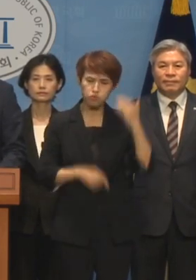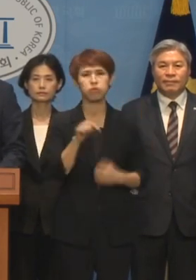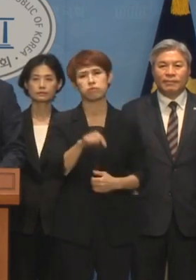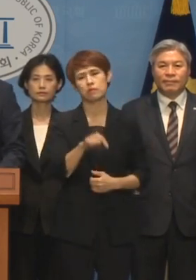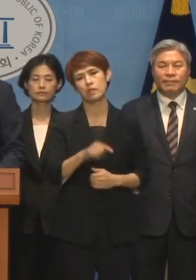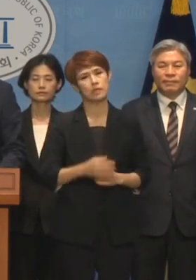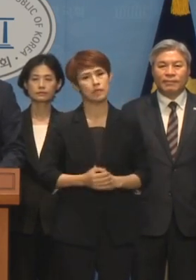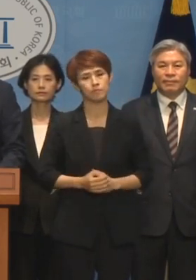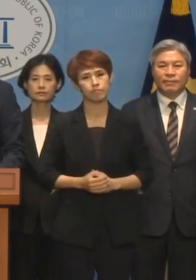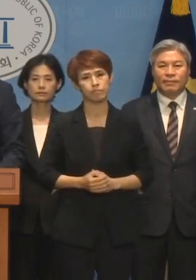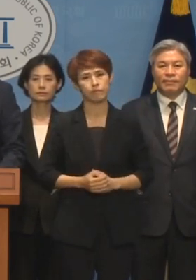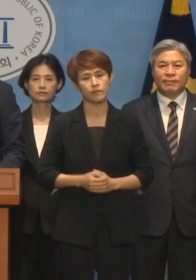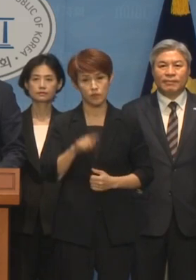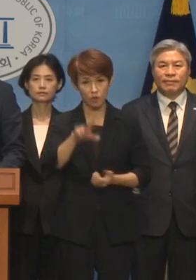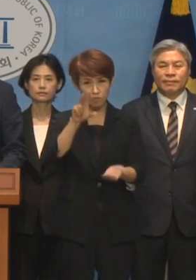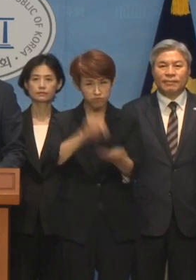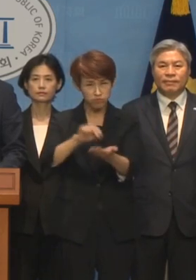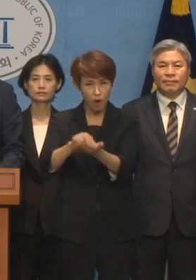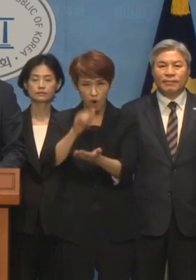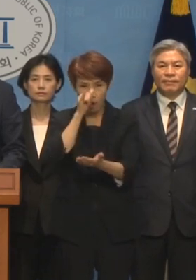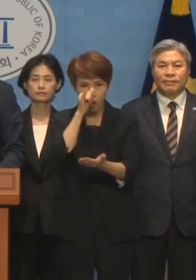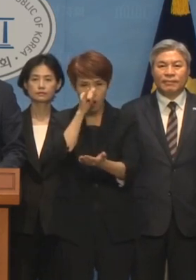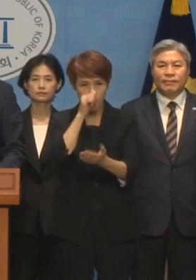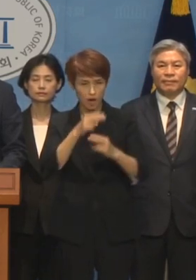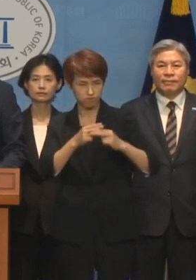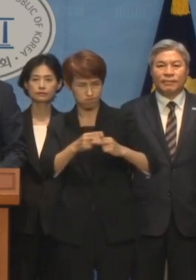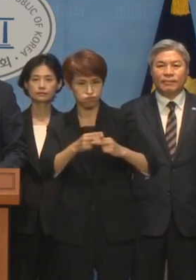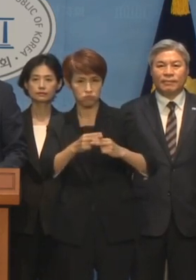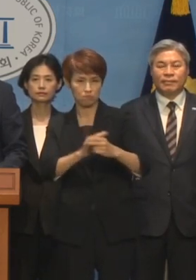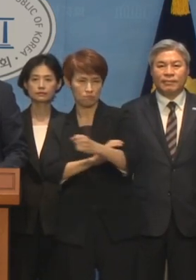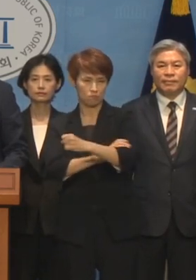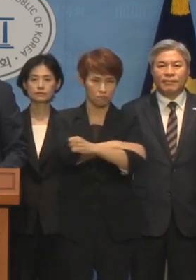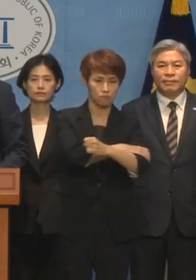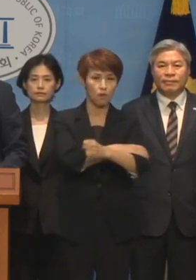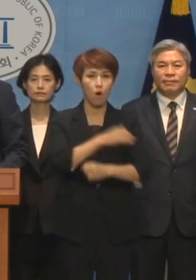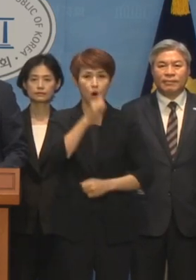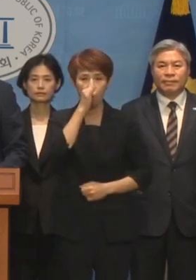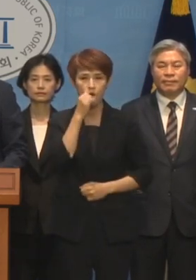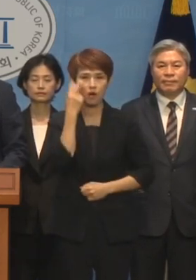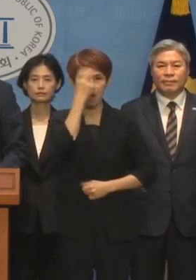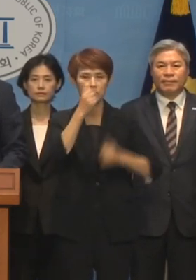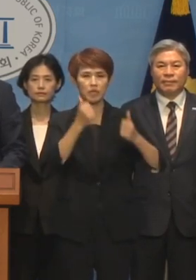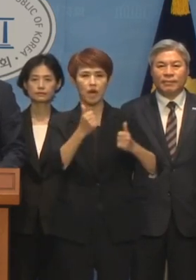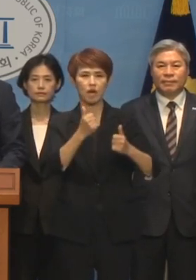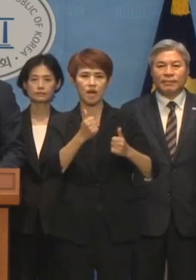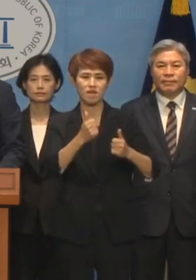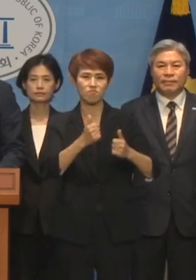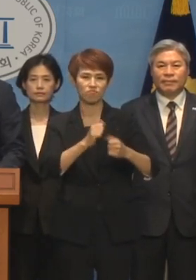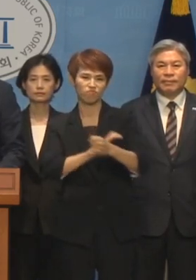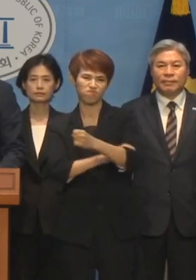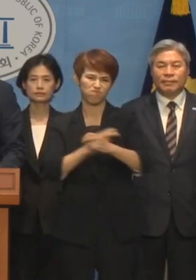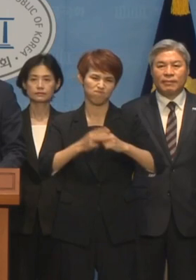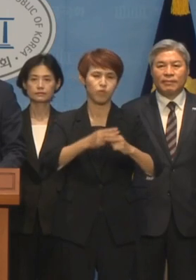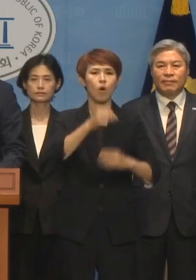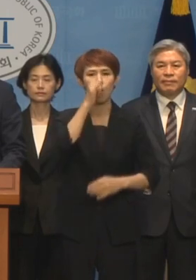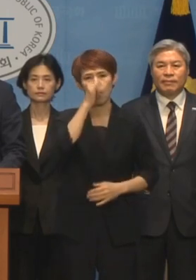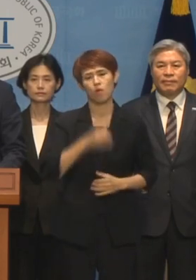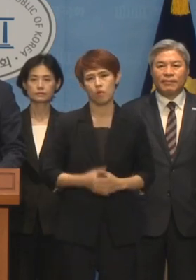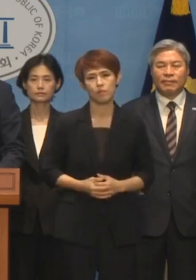인한 폐해는 자의적 수사와 기소권 남용을 넘어 검찰 독재 정권의 탄생으로